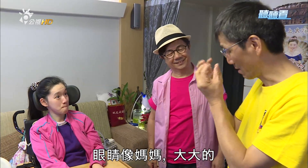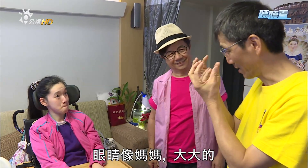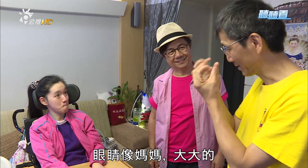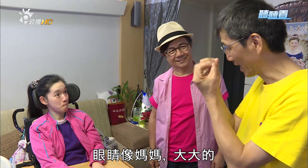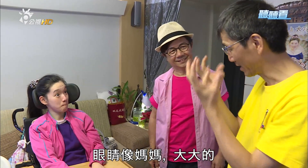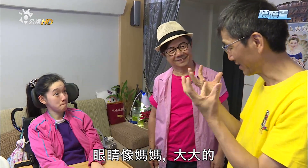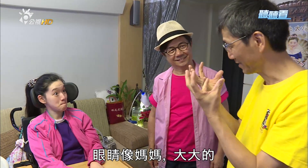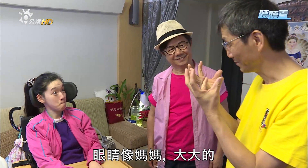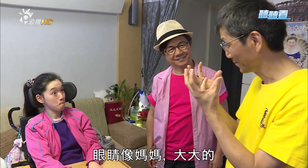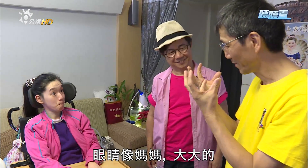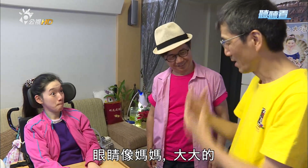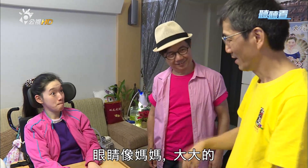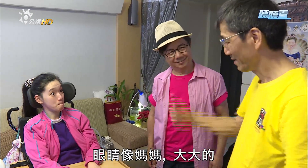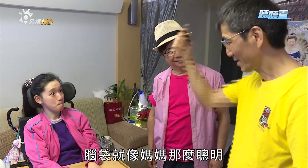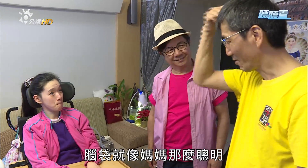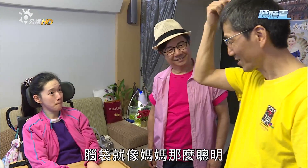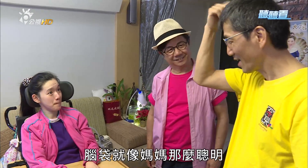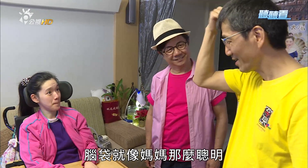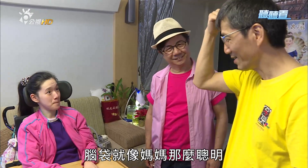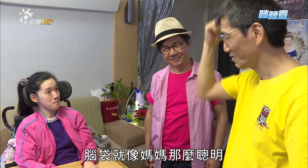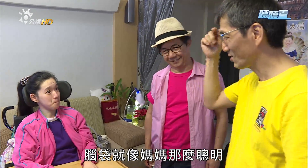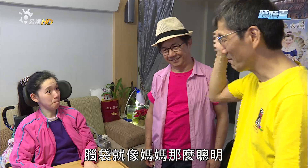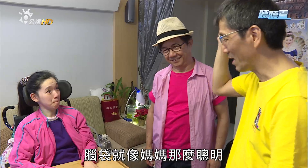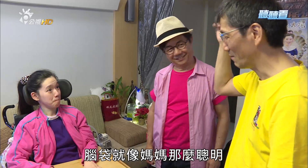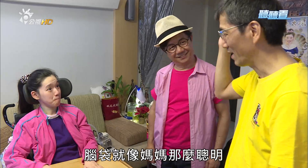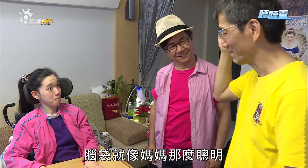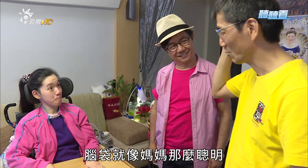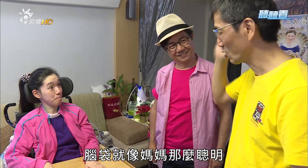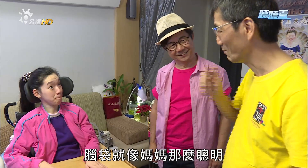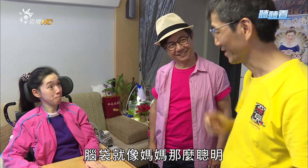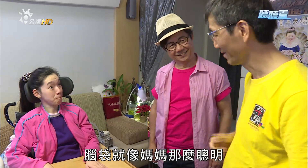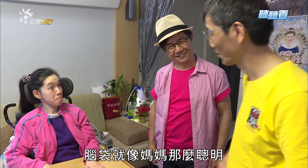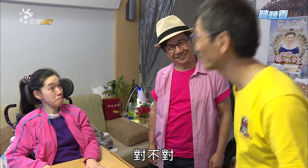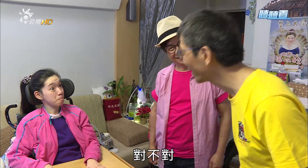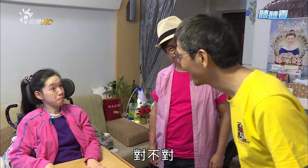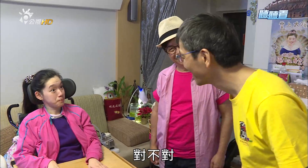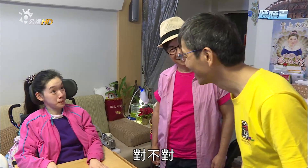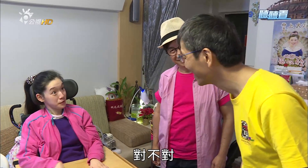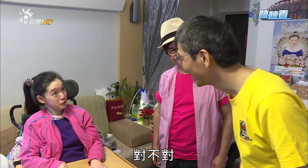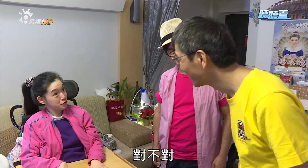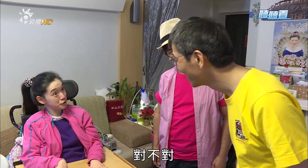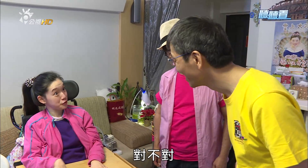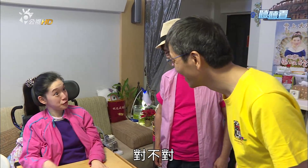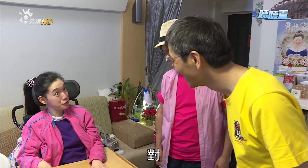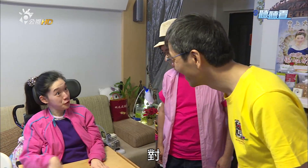妈，大大的， 啊、 脑袋呢就像妈妈那么聪明，对不对？ 对，